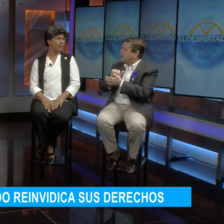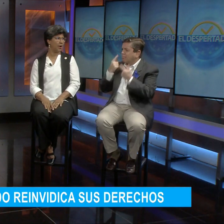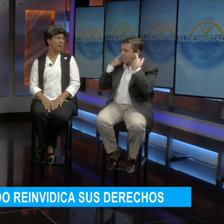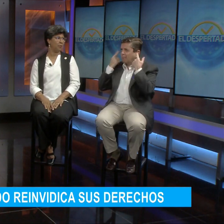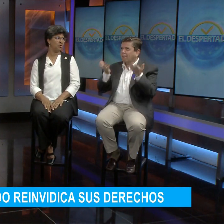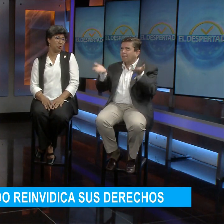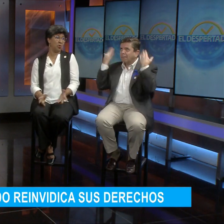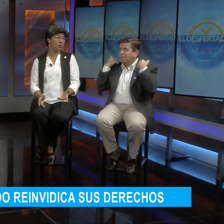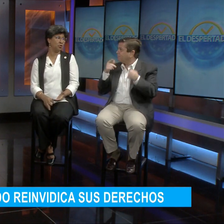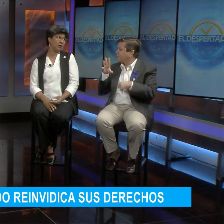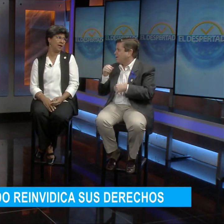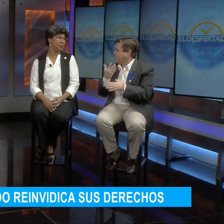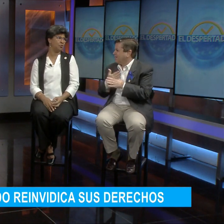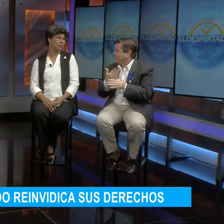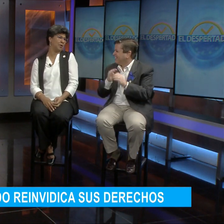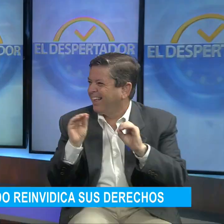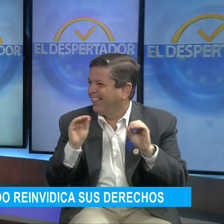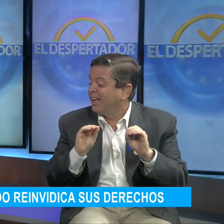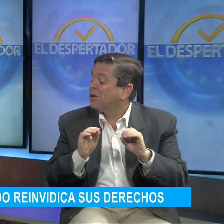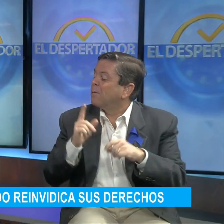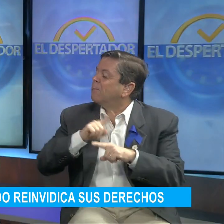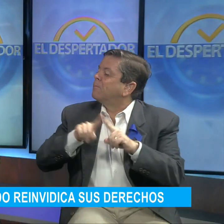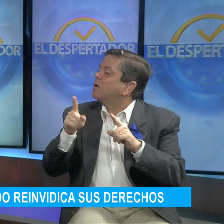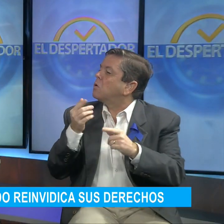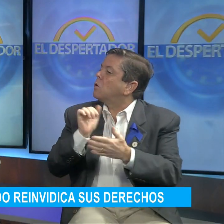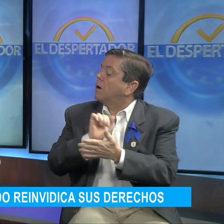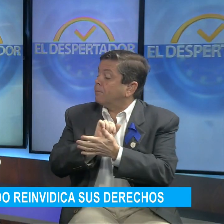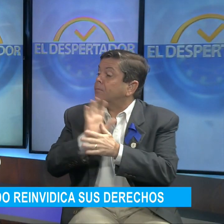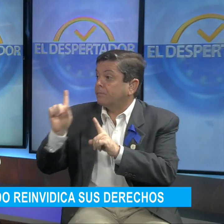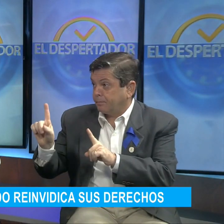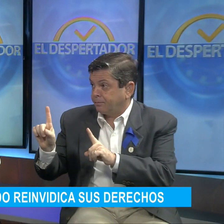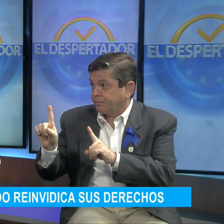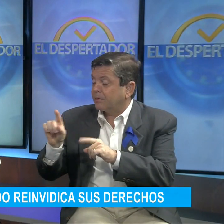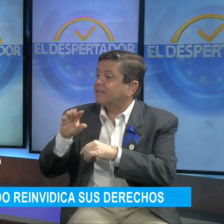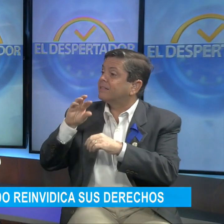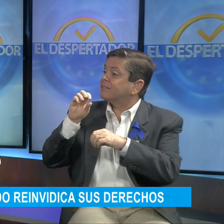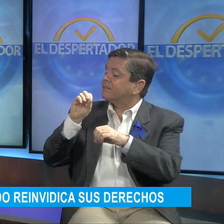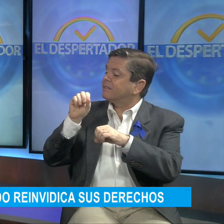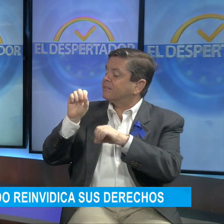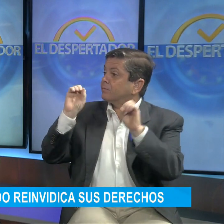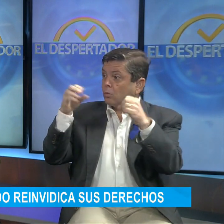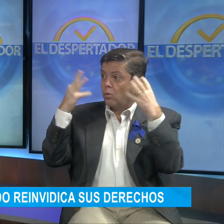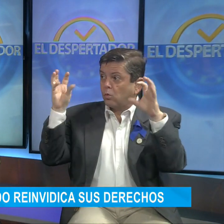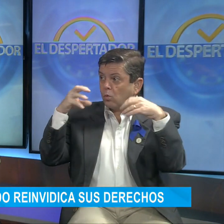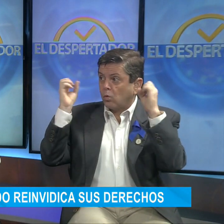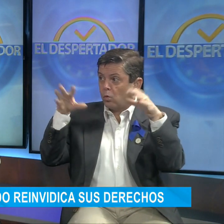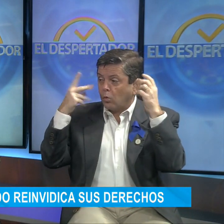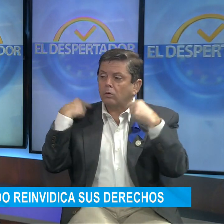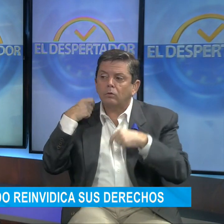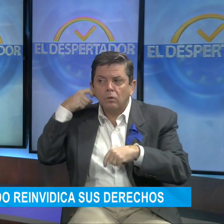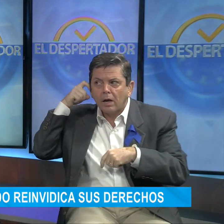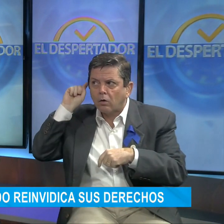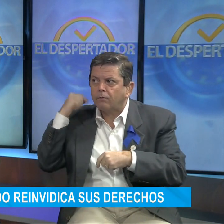Por ejemplo, yo no escucho, ok, mucho, pero bueno, no escucho nada. Pero, un momento, déjeme decirle, cuando vemos las luces,